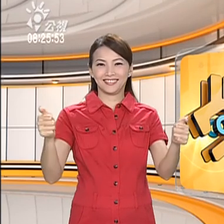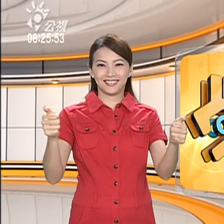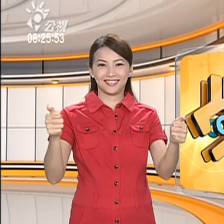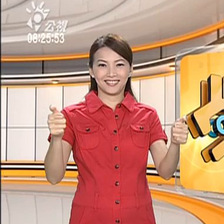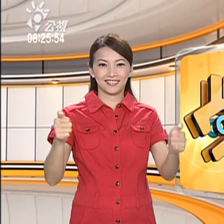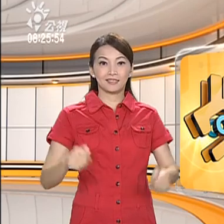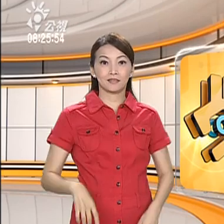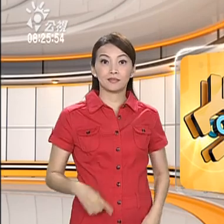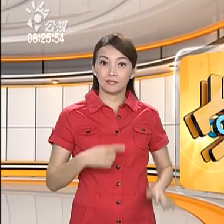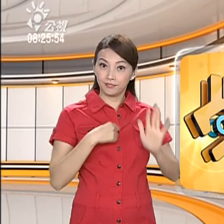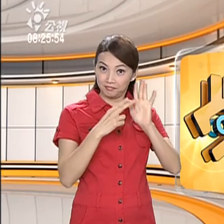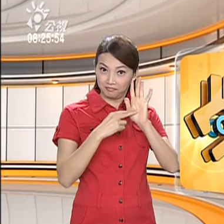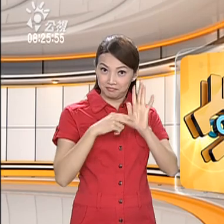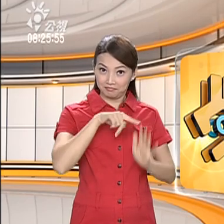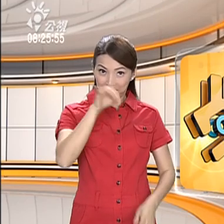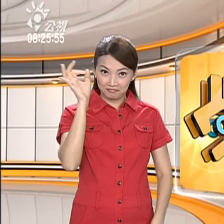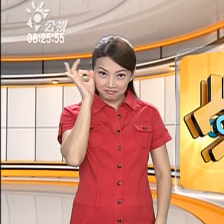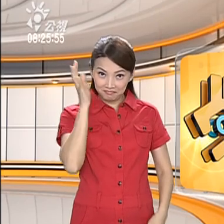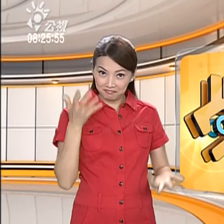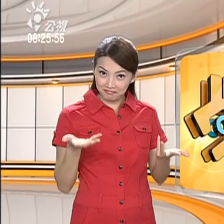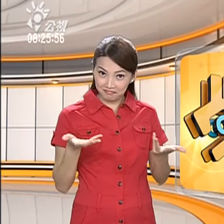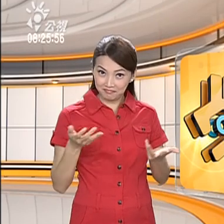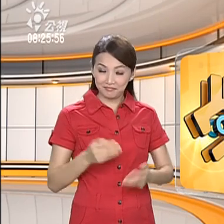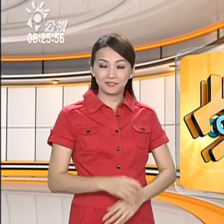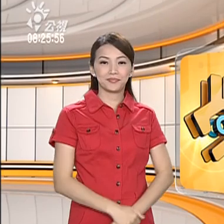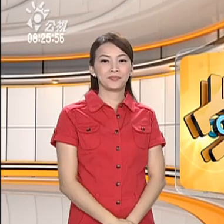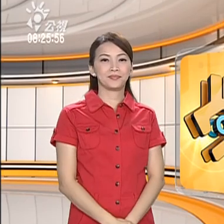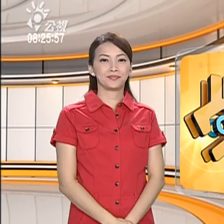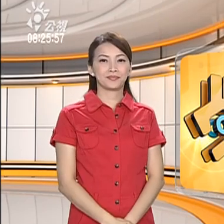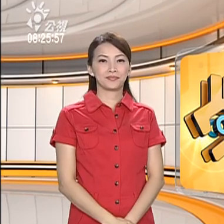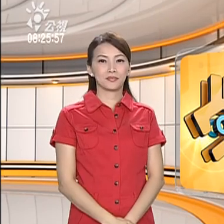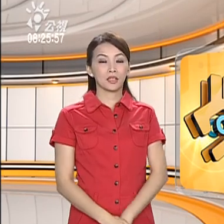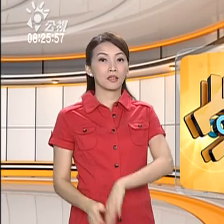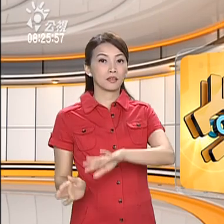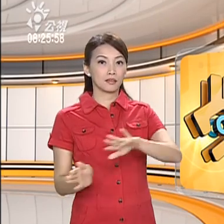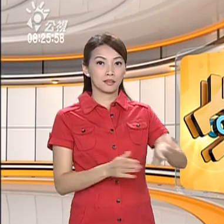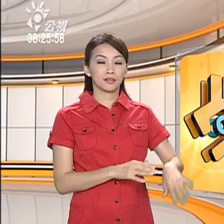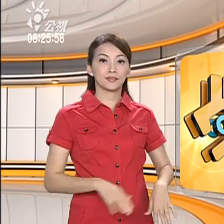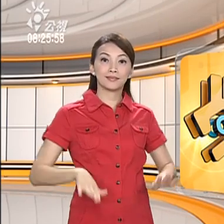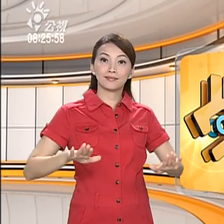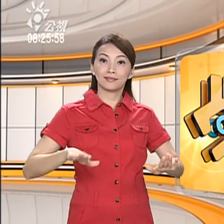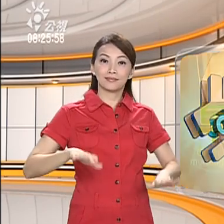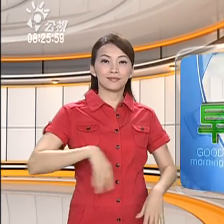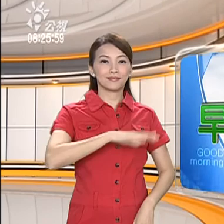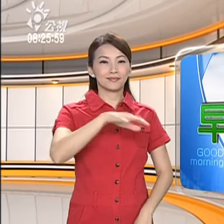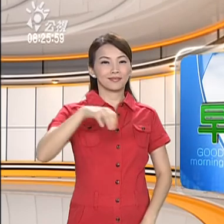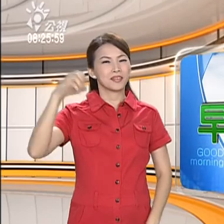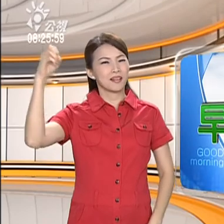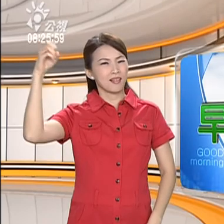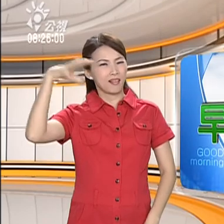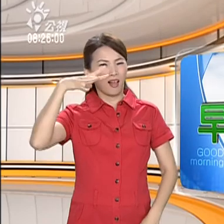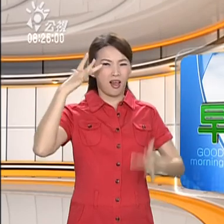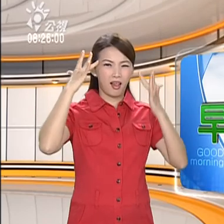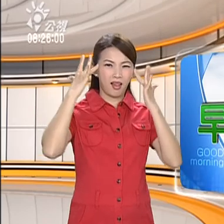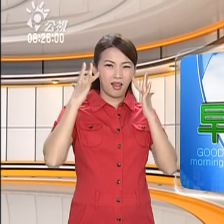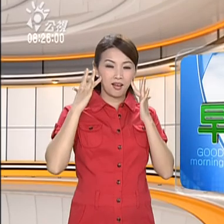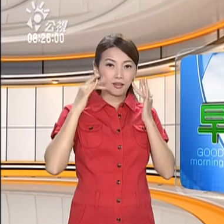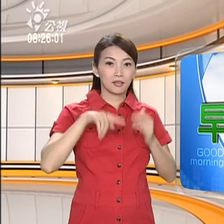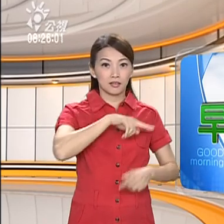双手一起比，这样您是不是比较了解了呢？接着来关心天气。今天各地